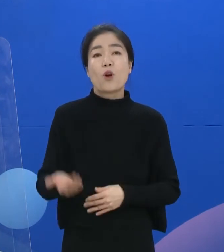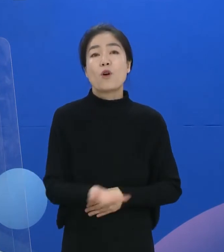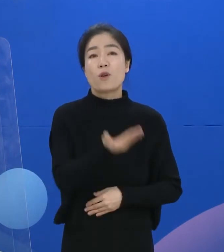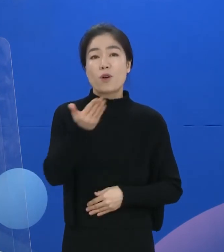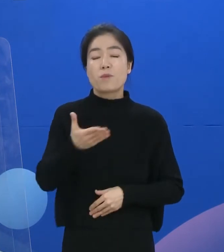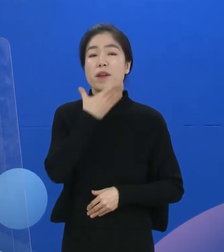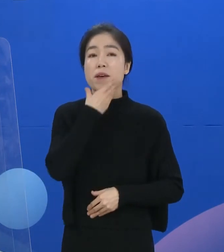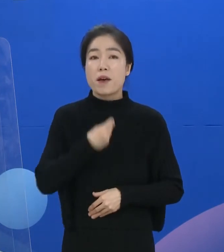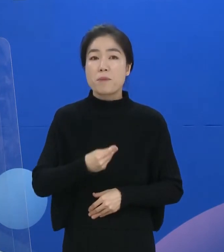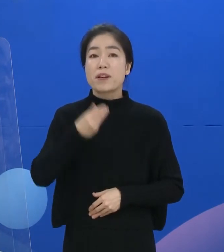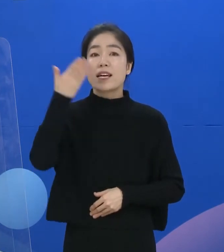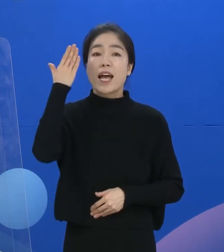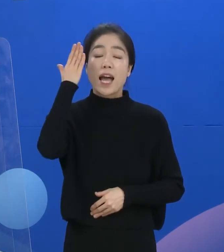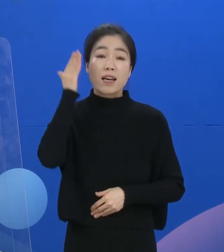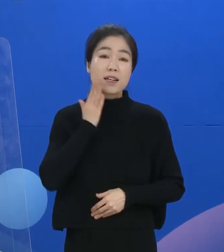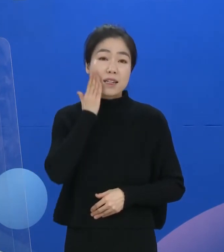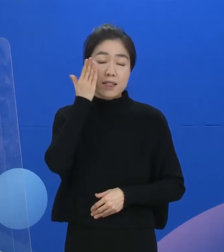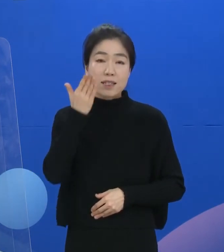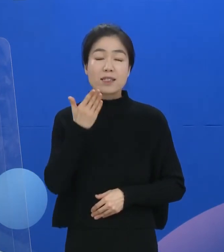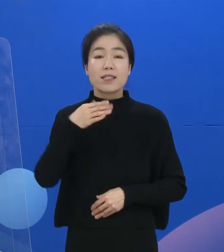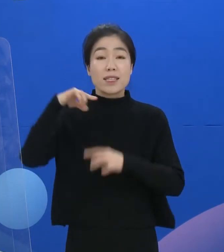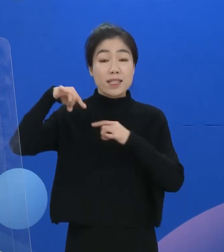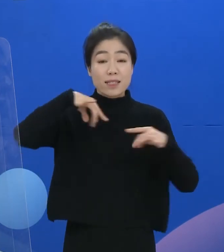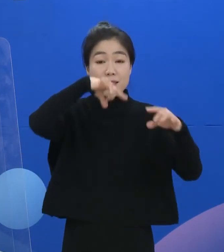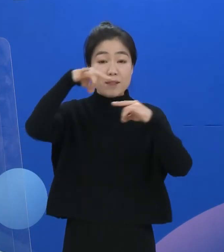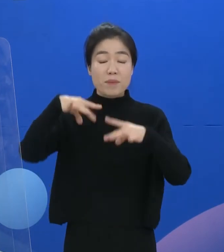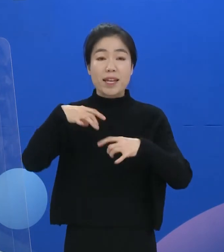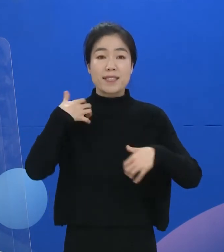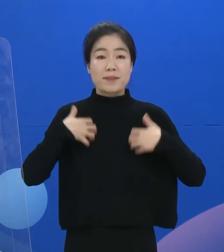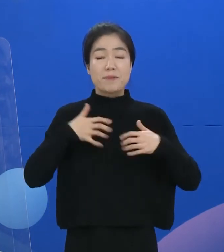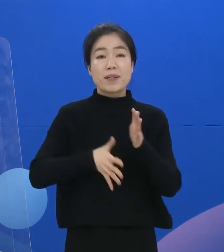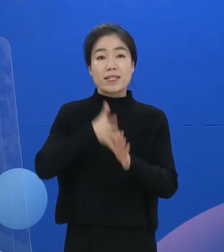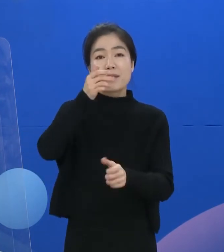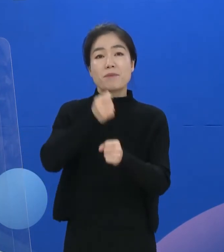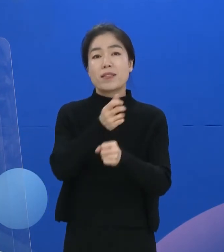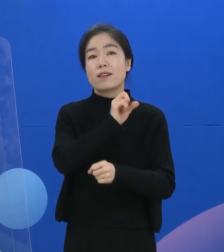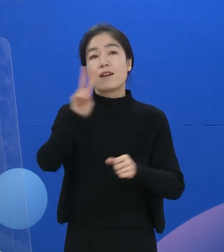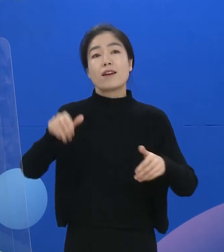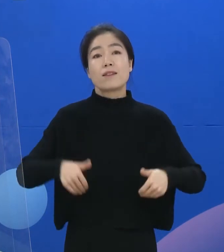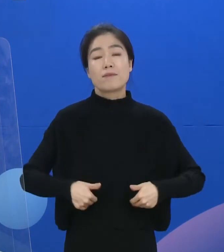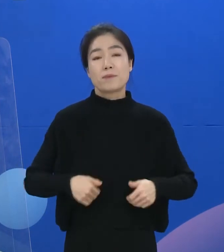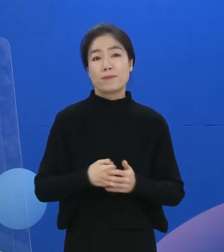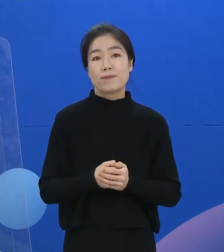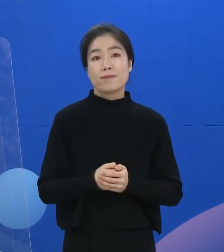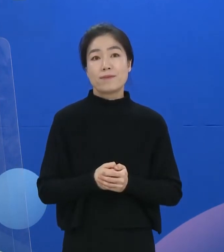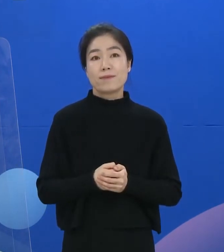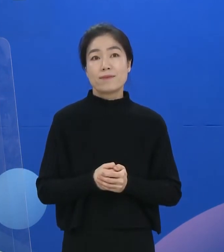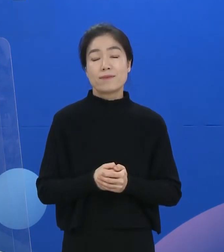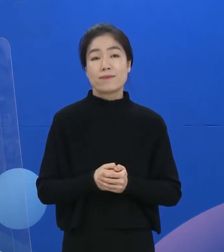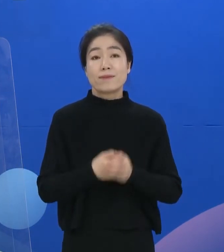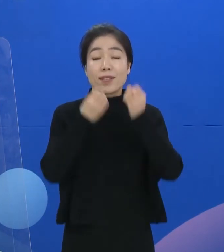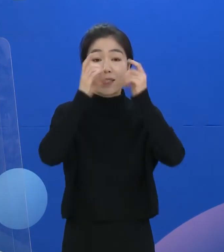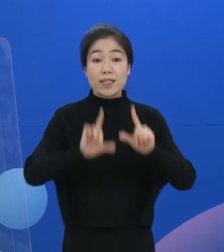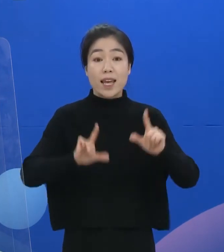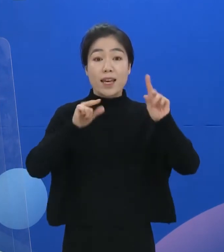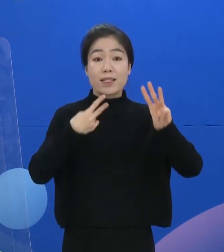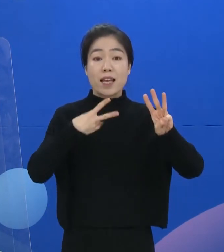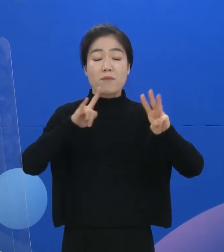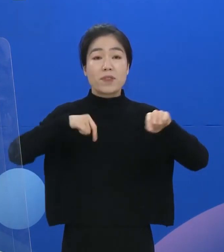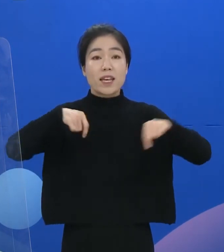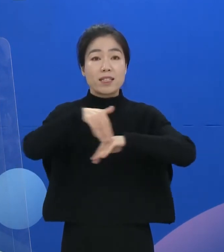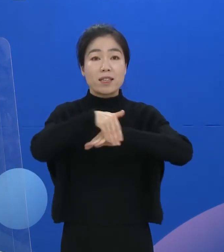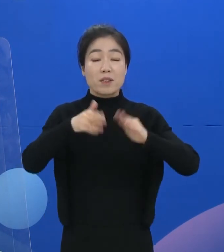획기적으로 도시 경쟁력과 삶의 질을 높여 시민이 행복한 그린 스마트 폰